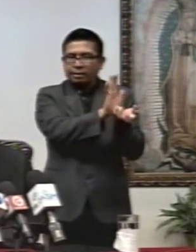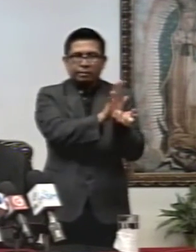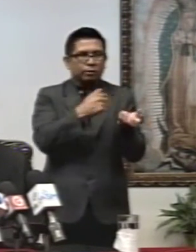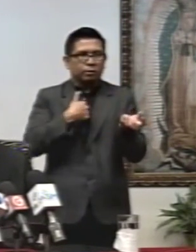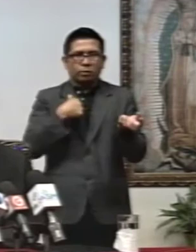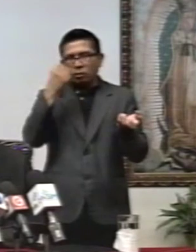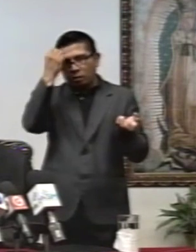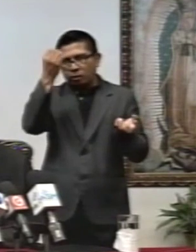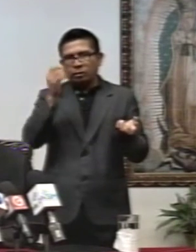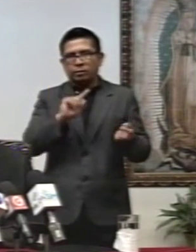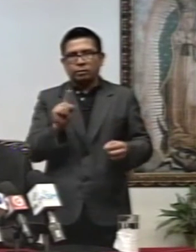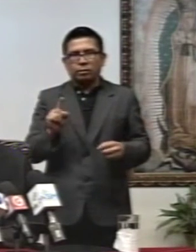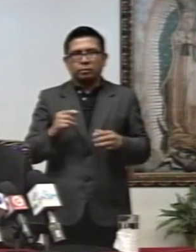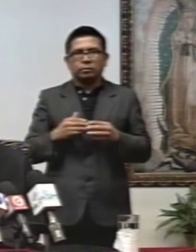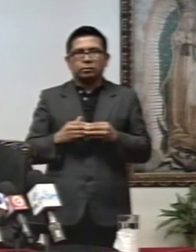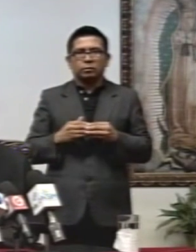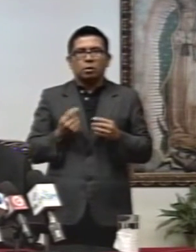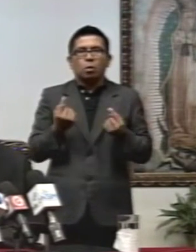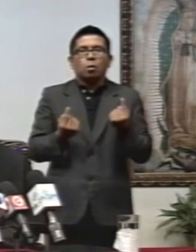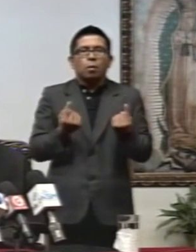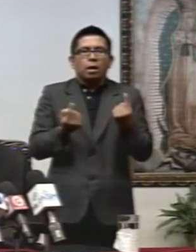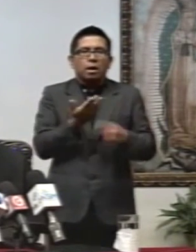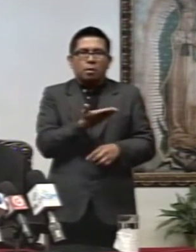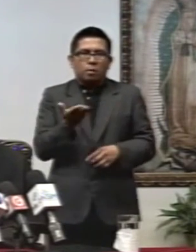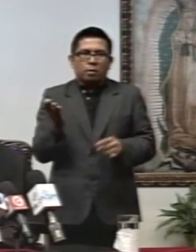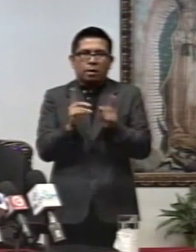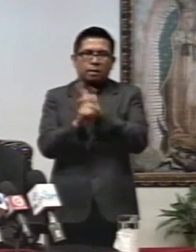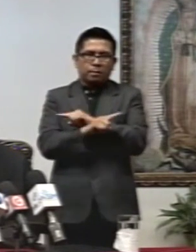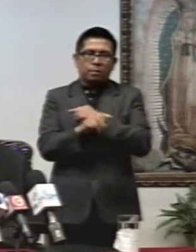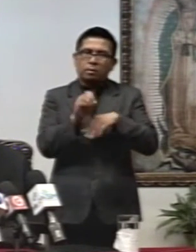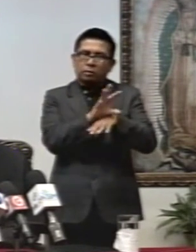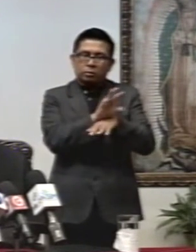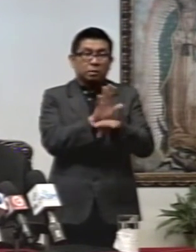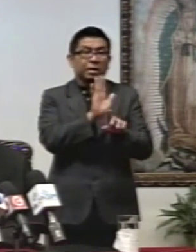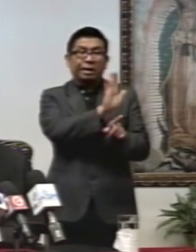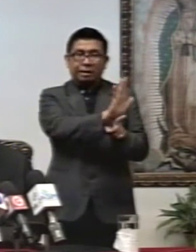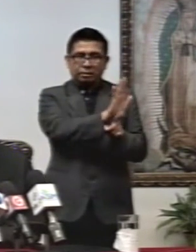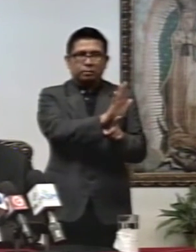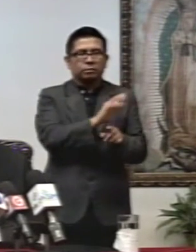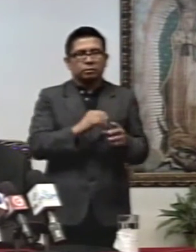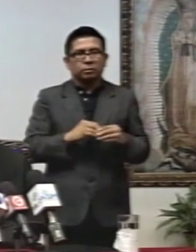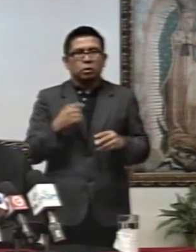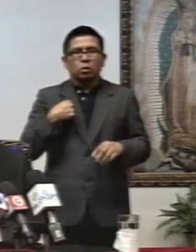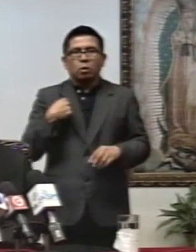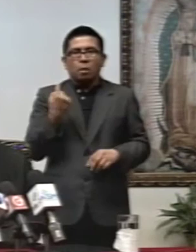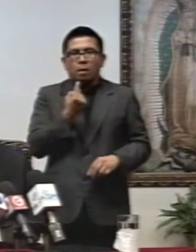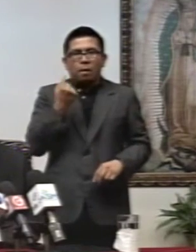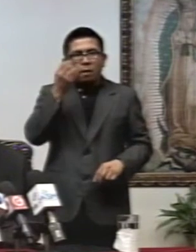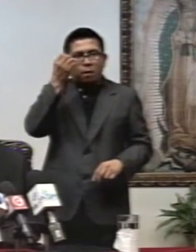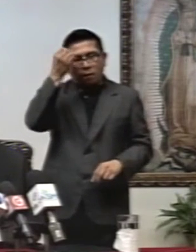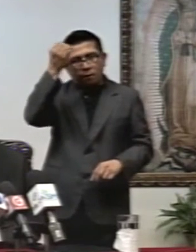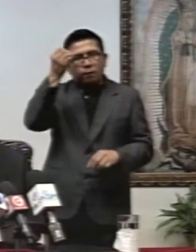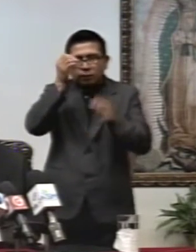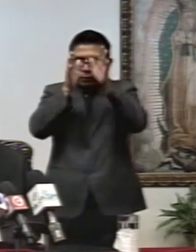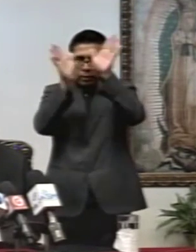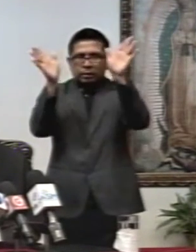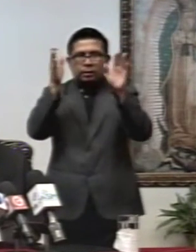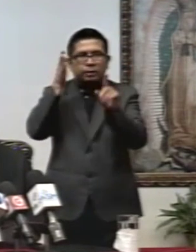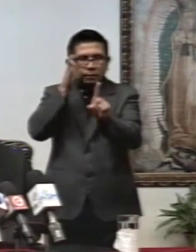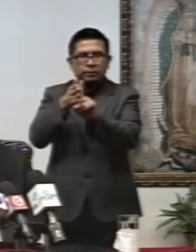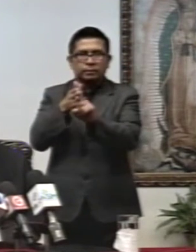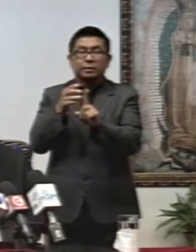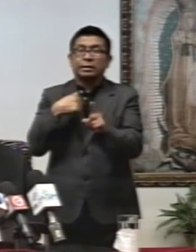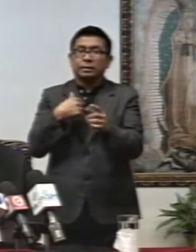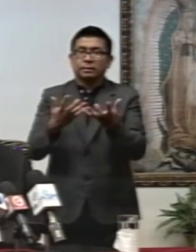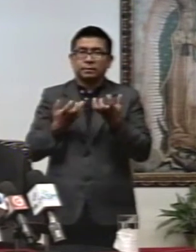qué suprimir, qué aumentar. Yo más bien hago ese enfoque general y